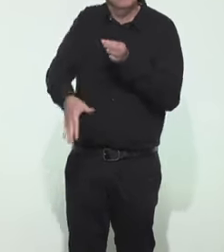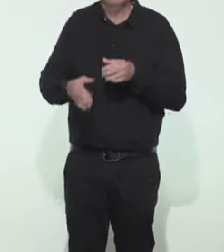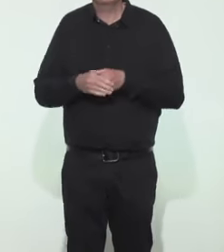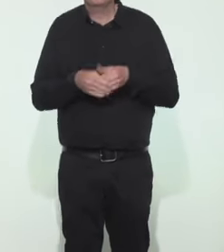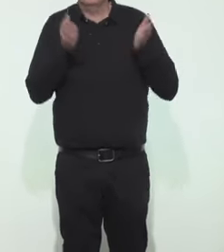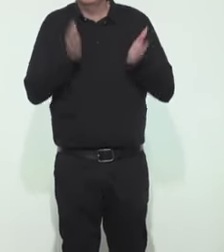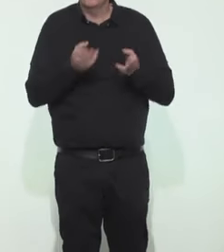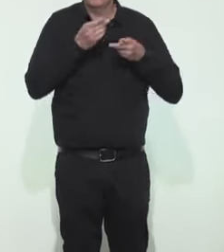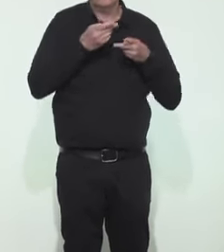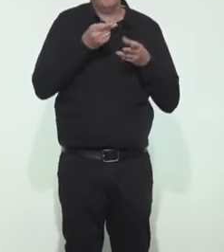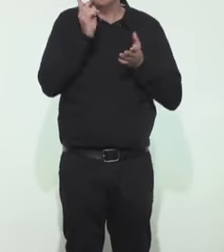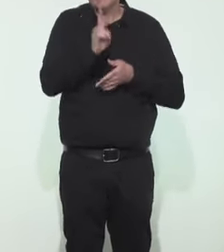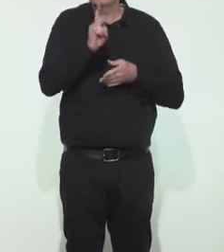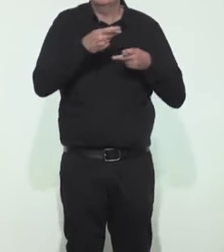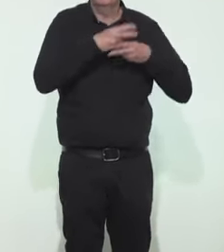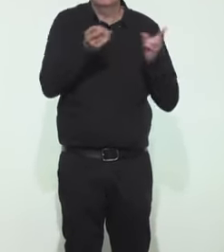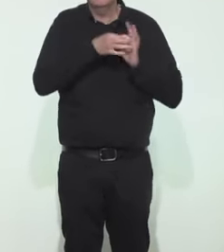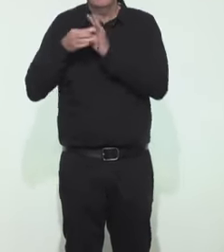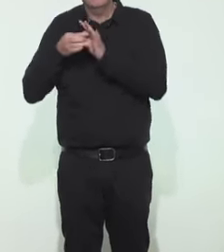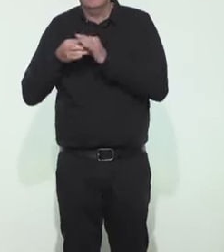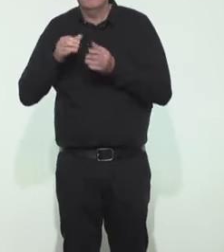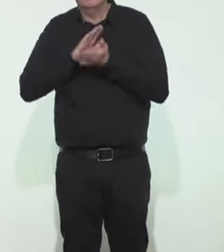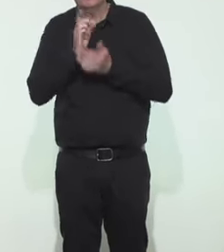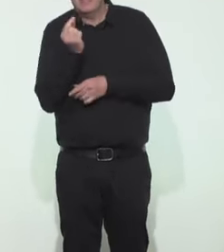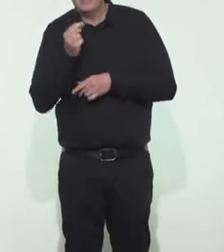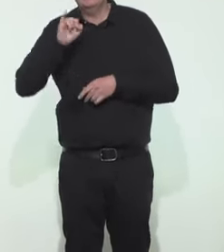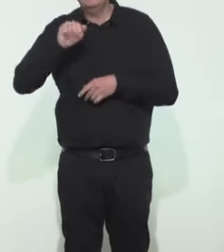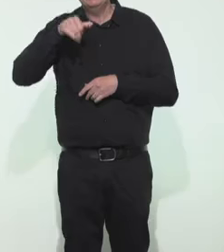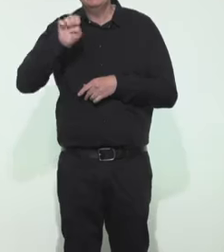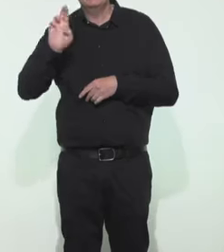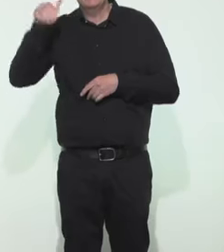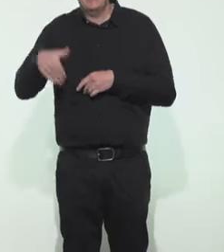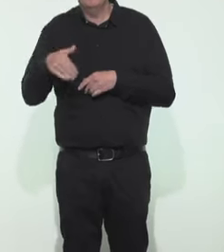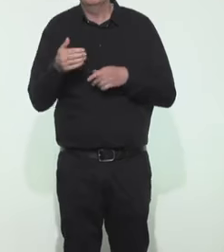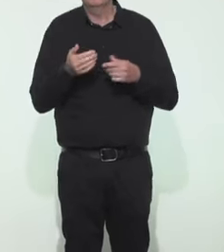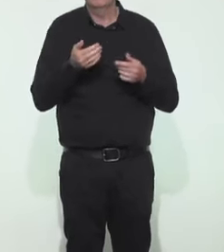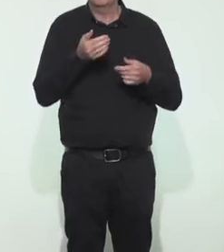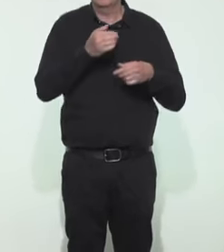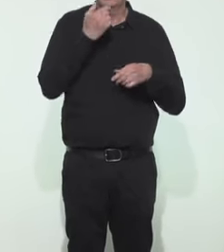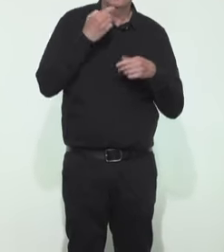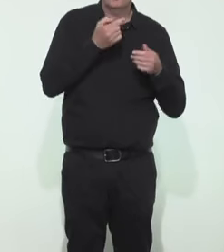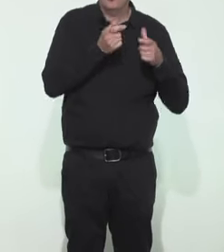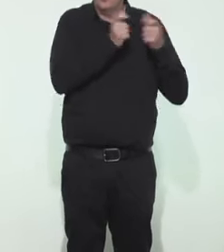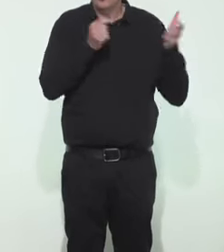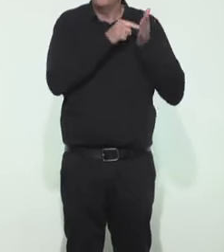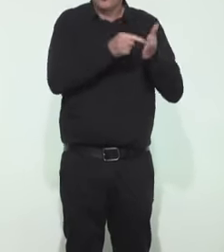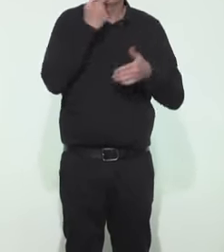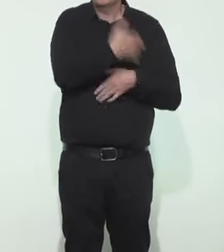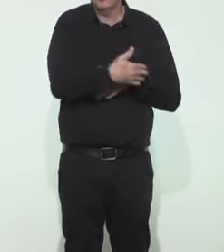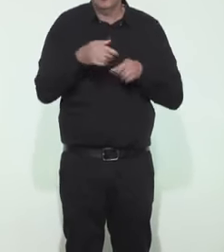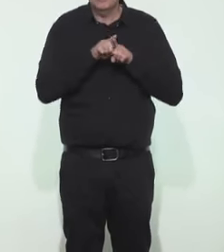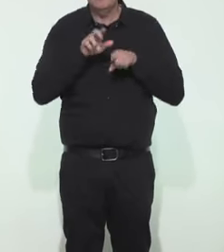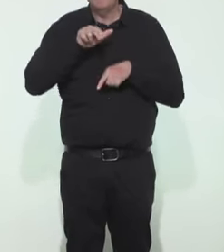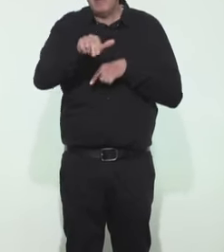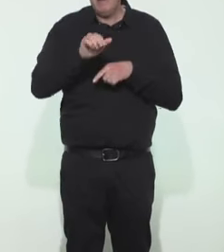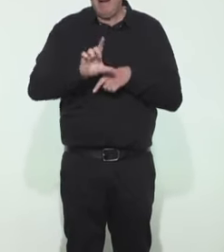de paris en partenariat avec l'inserm et l'établissement français du sang va débuter lundi un essai clinique dit de sérothérapie qui va étudier